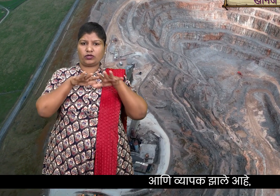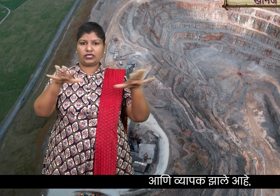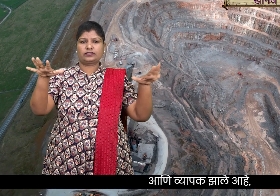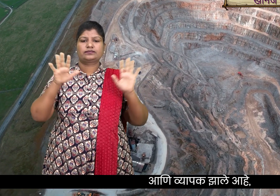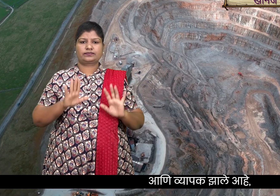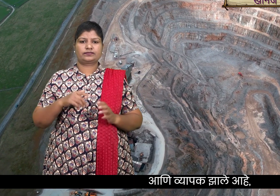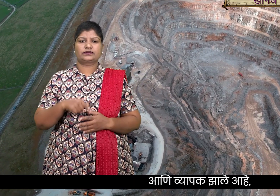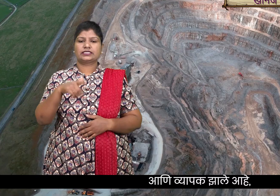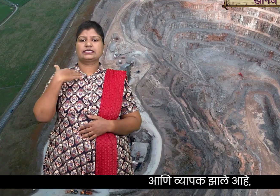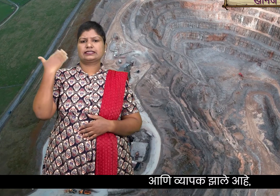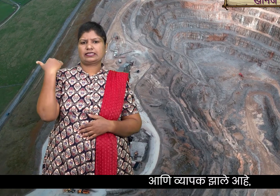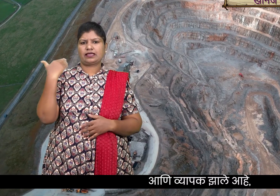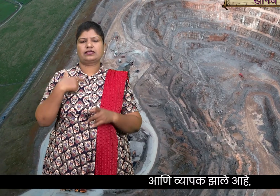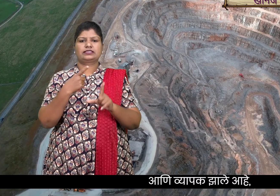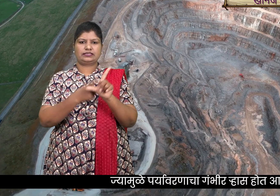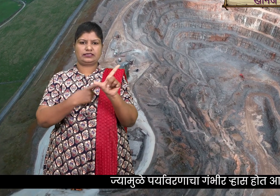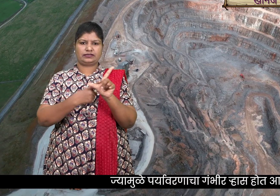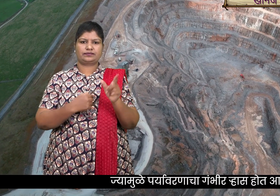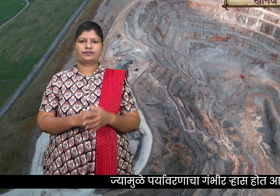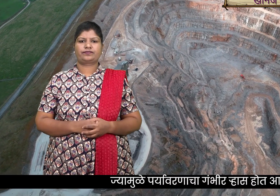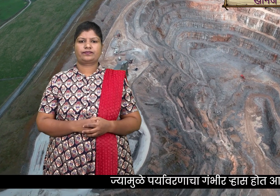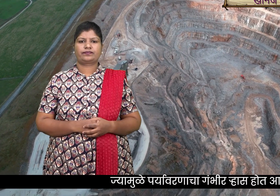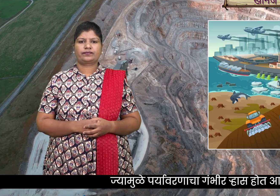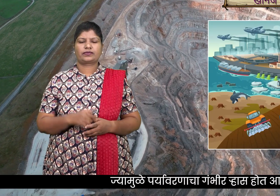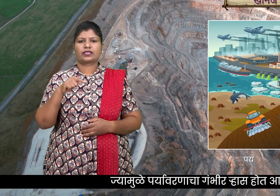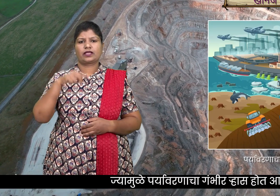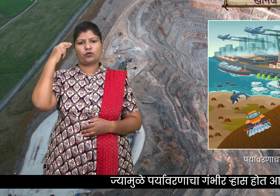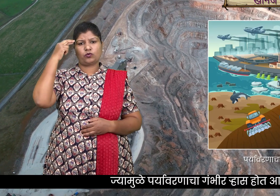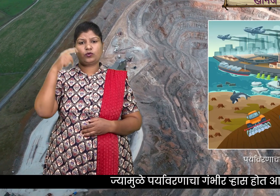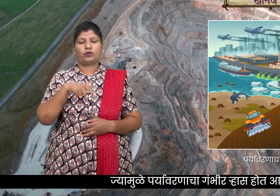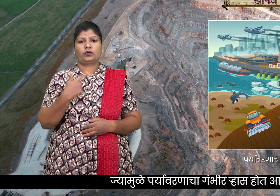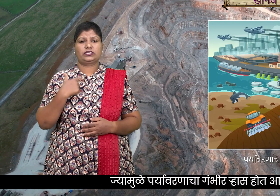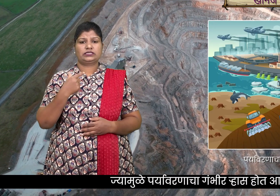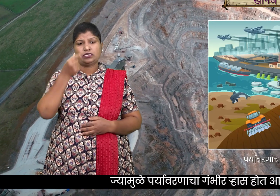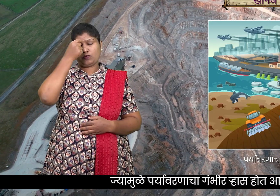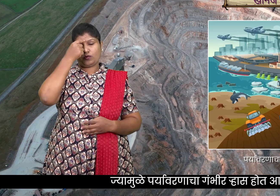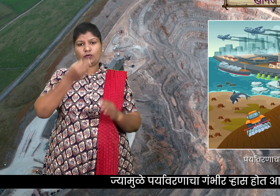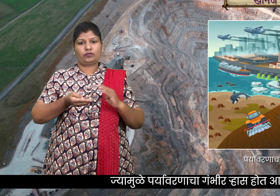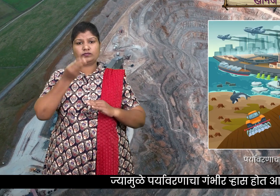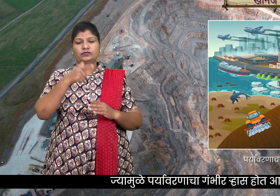ज्यामुळे पर्यावरणाचा गंभीर ऱ्हास होत आहे.